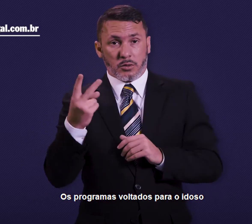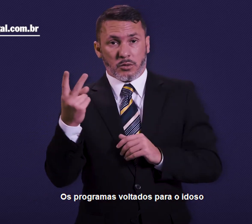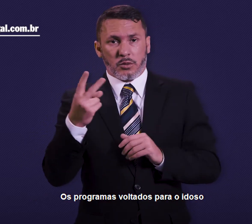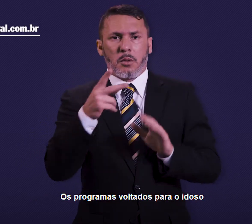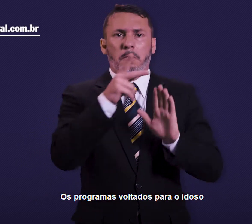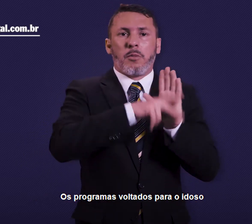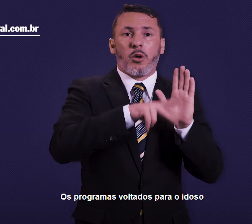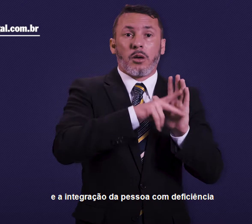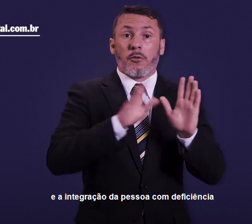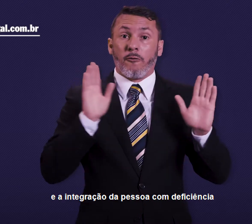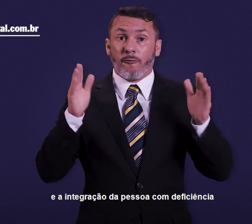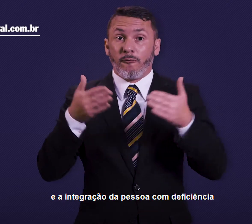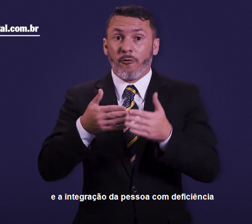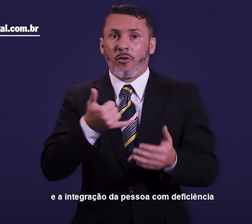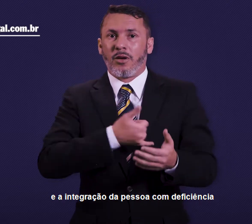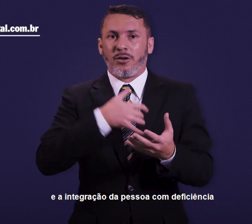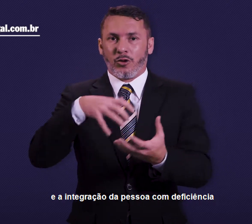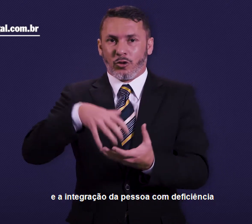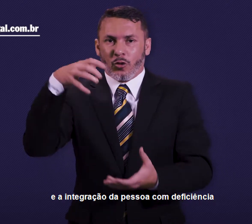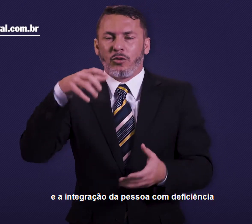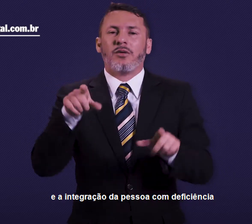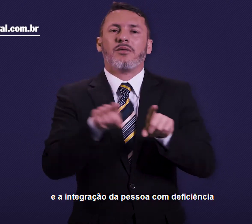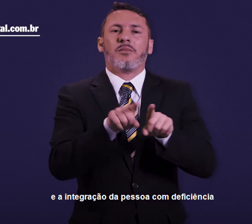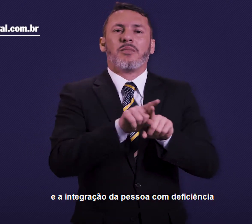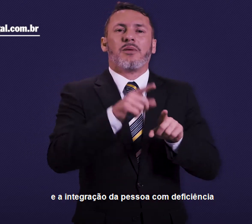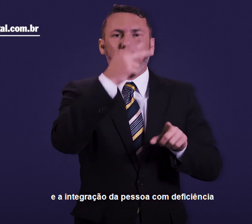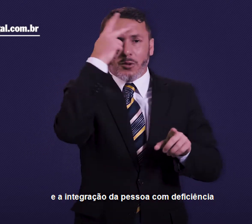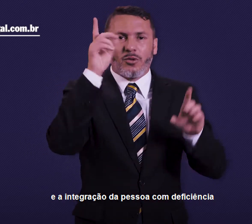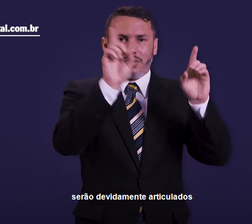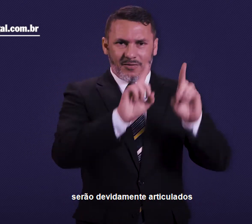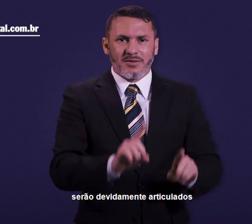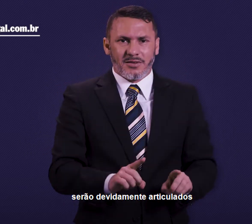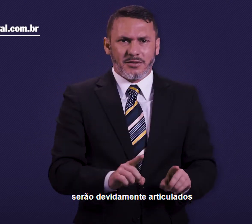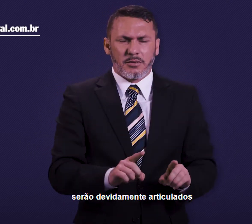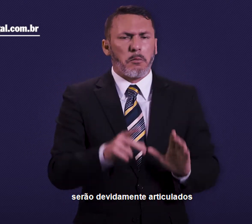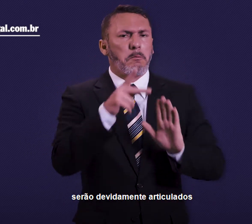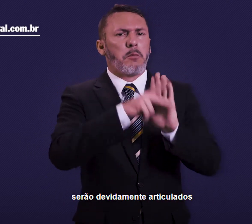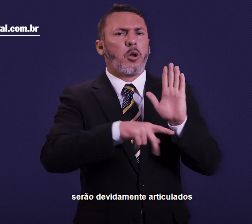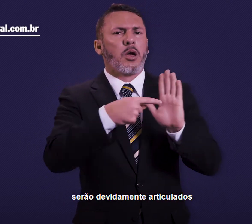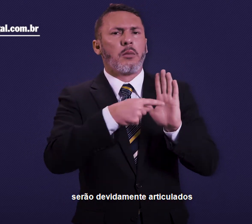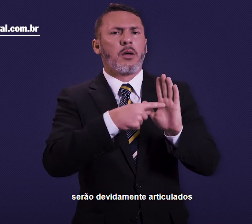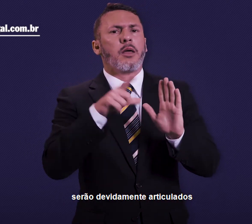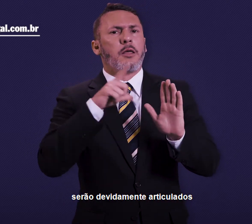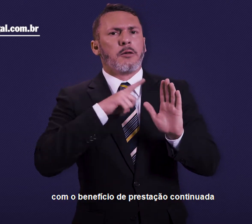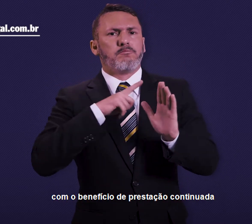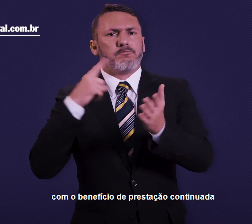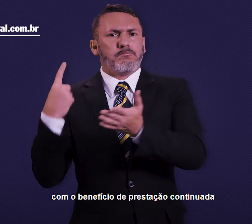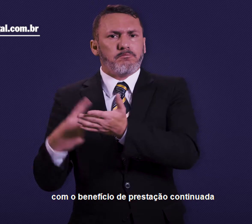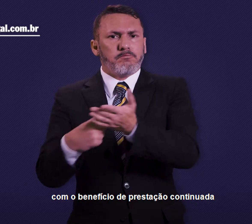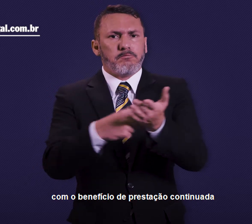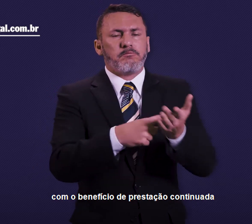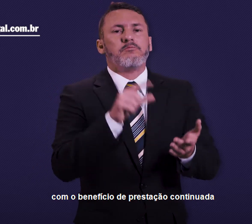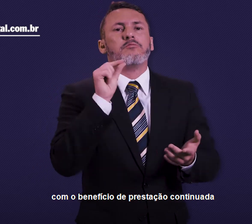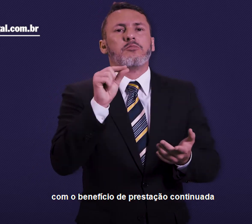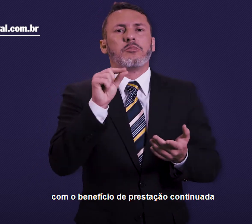para o idoso e a integração da pessoa com deficiência serão devidamente articulados com o benefício de